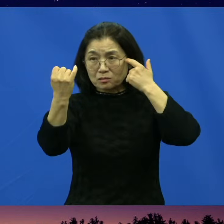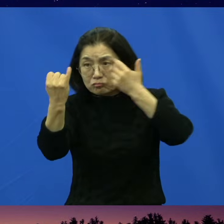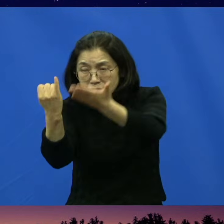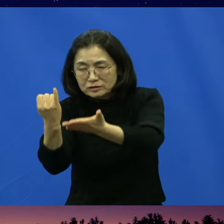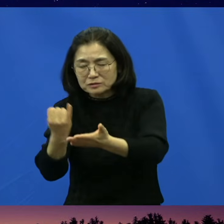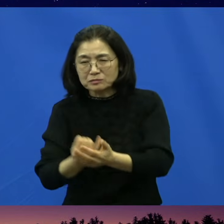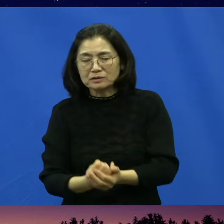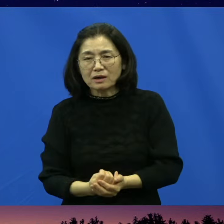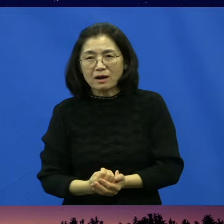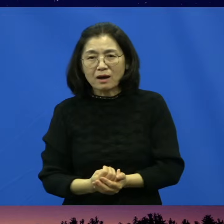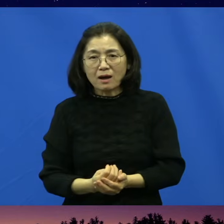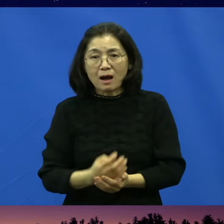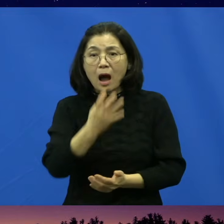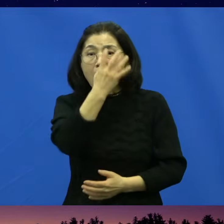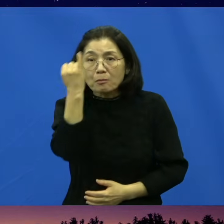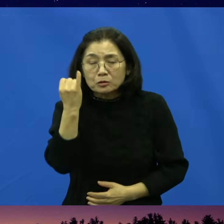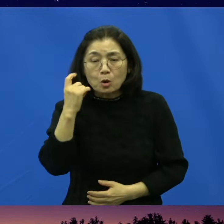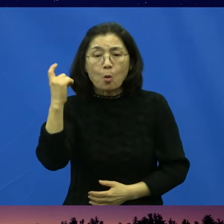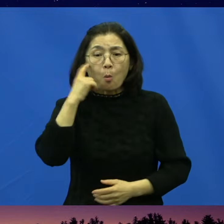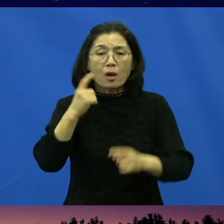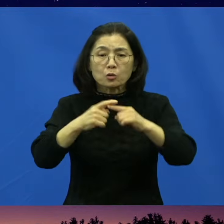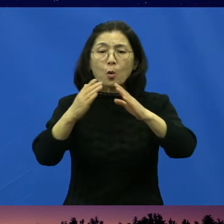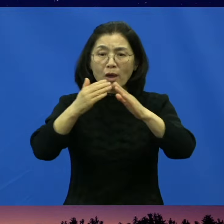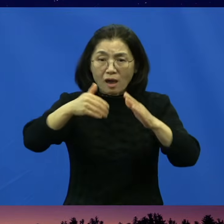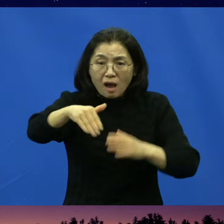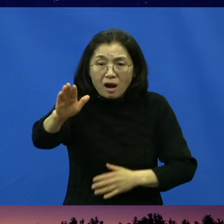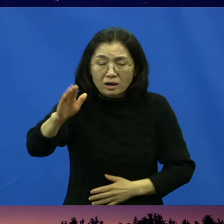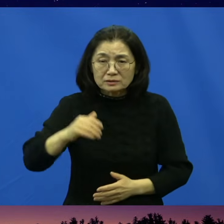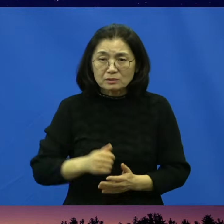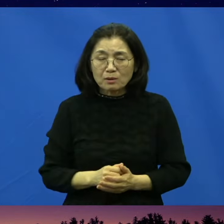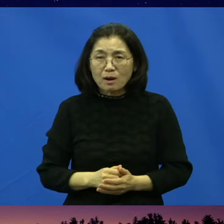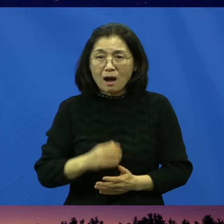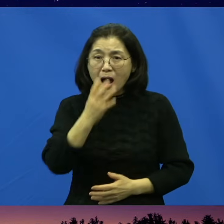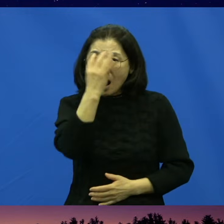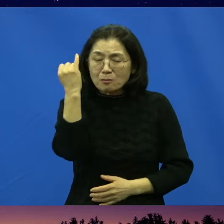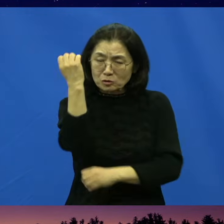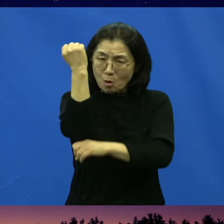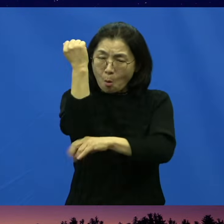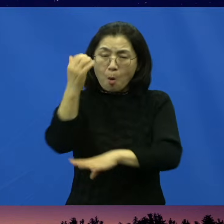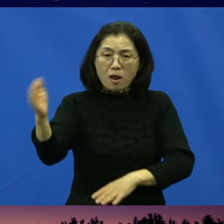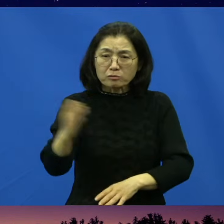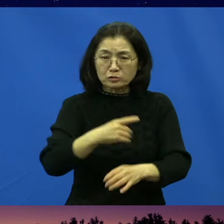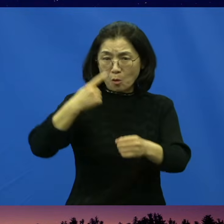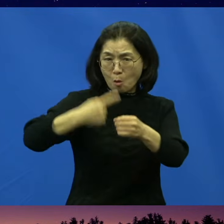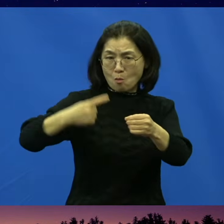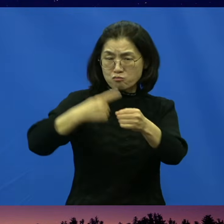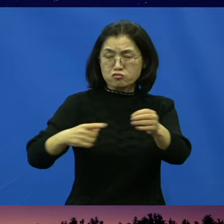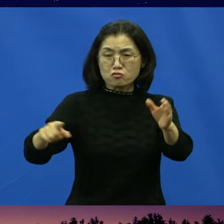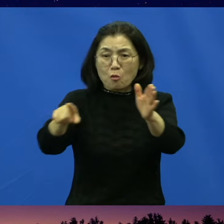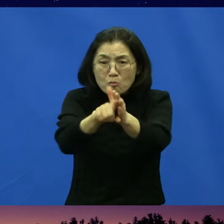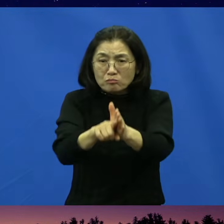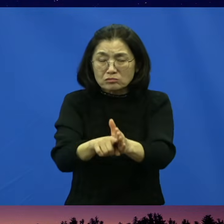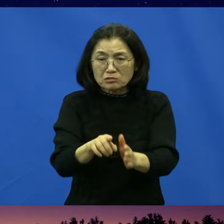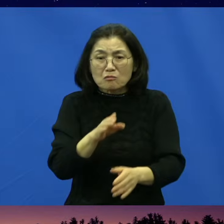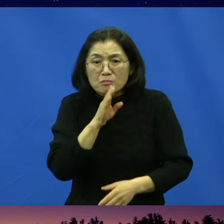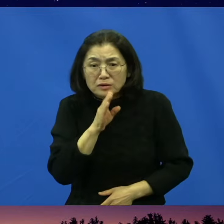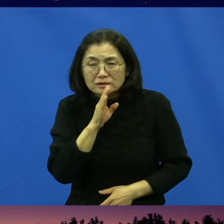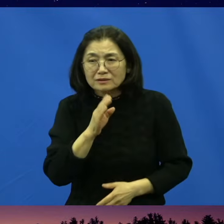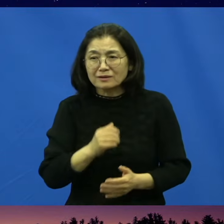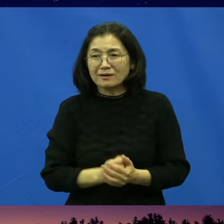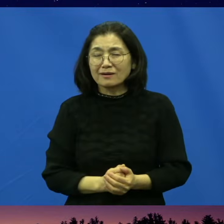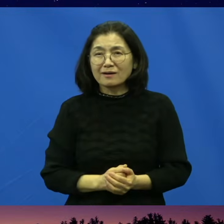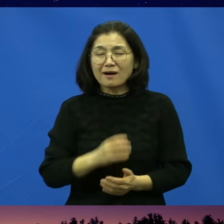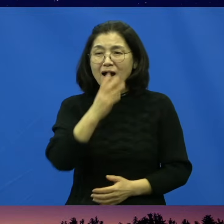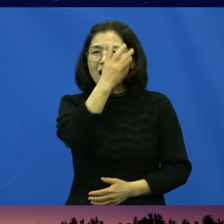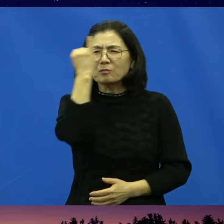할매는 교회 가게 됐어? 원래 할매는 불교였잖아. 그러니까 저희